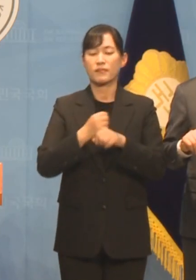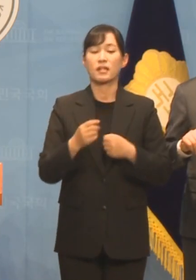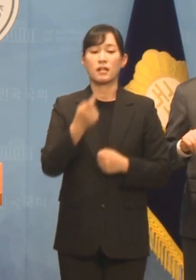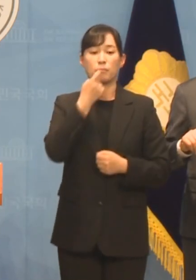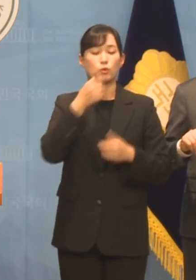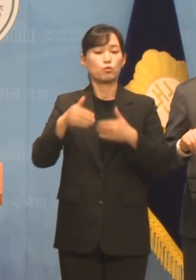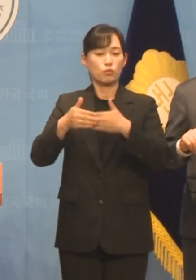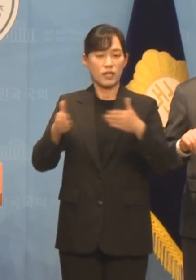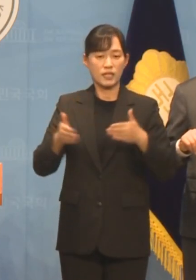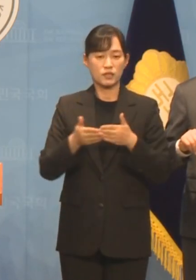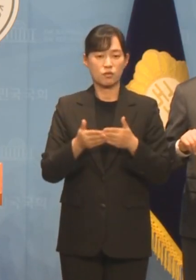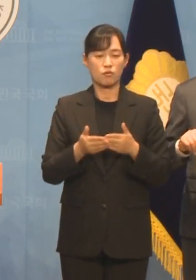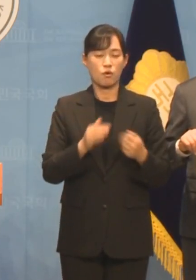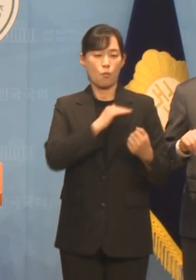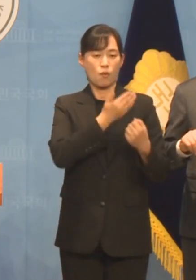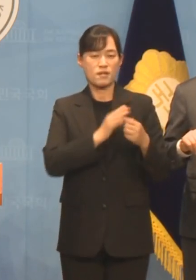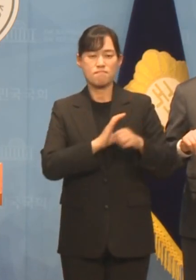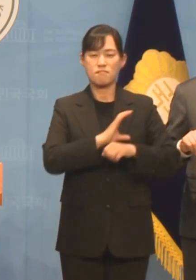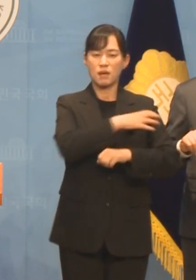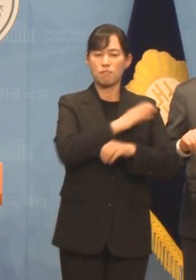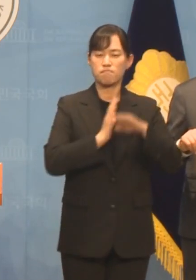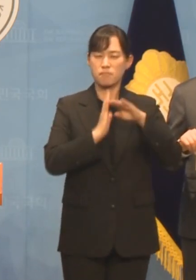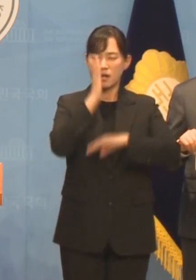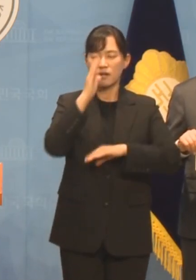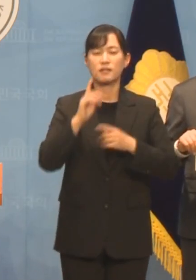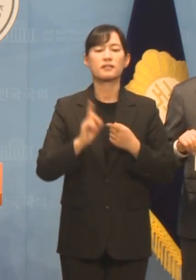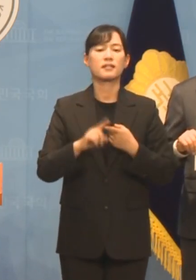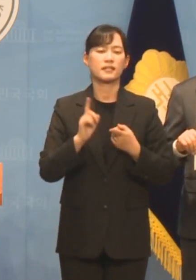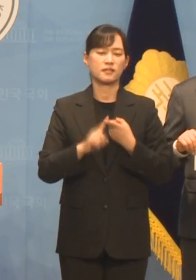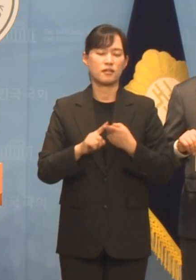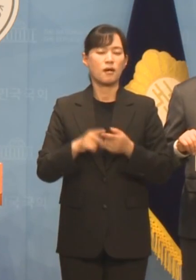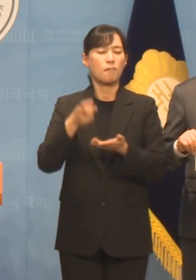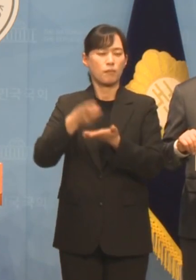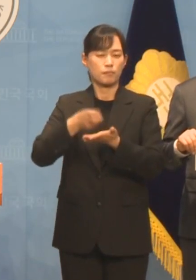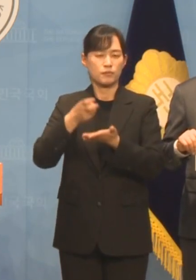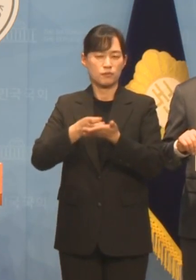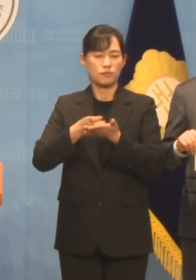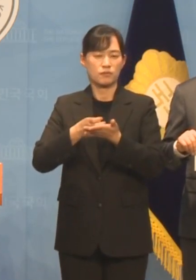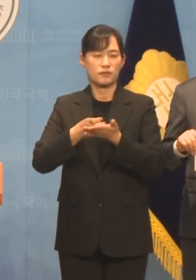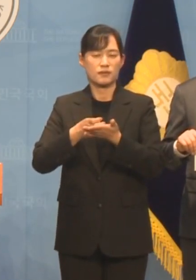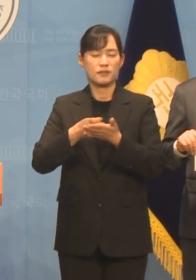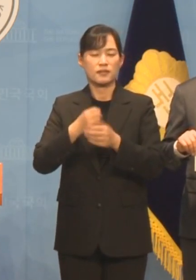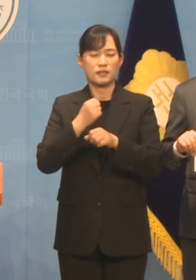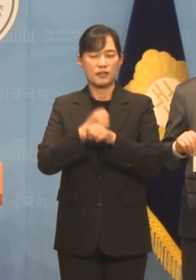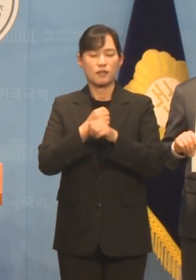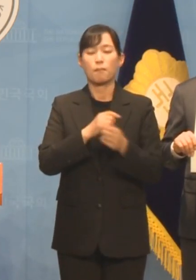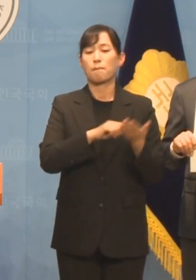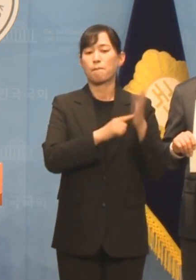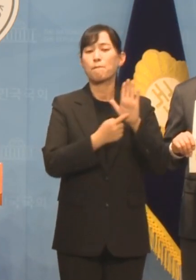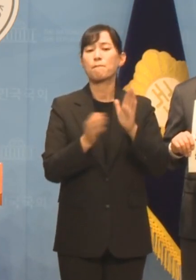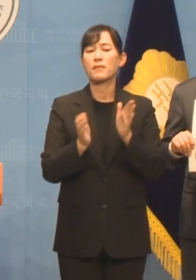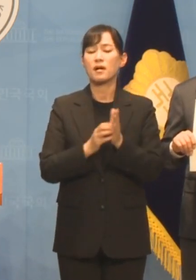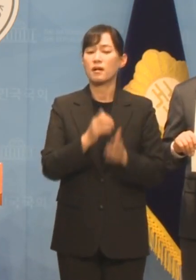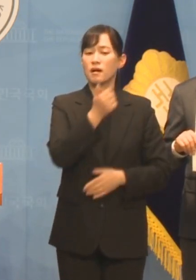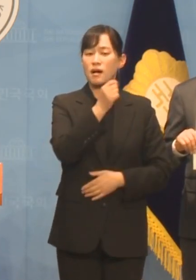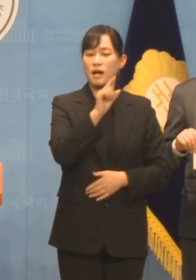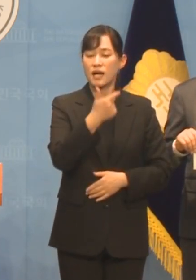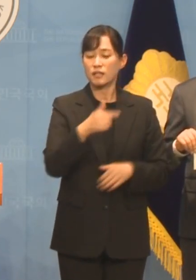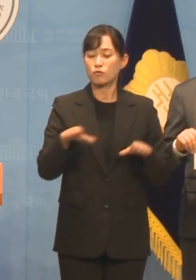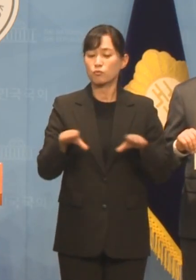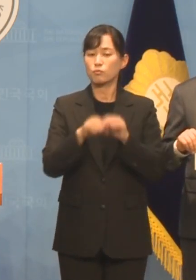더불어민주당에서 직권 남용, 권한 남용 등으로 법적 조치한다는 발표를 했는데요.